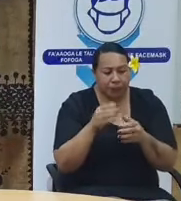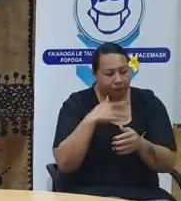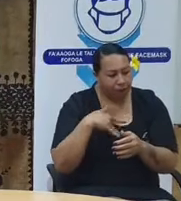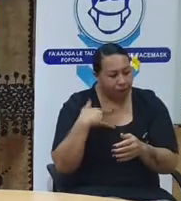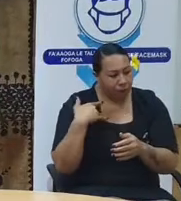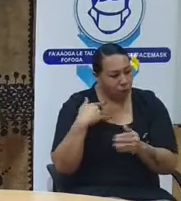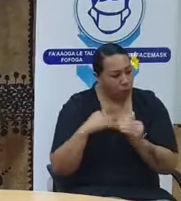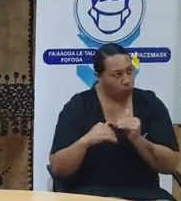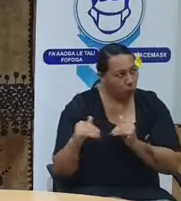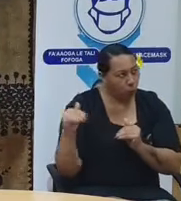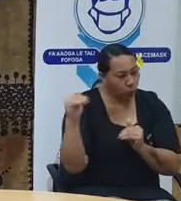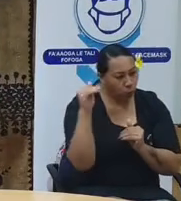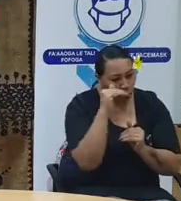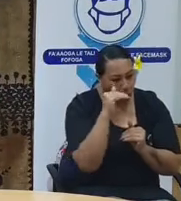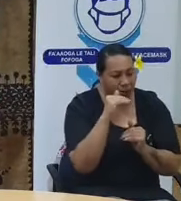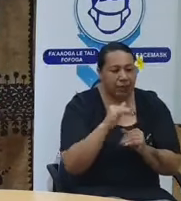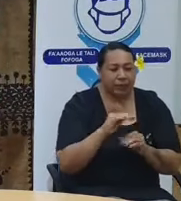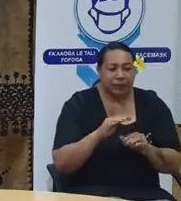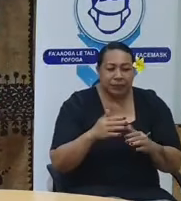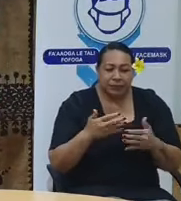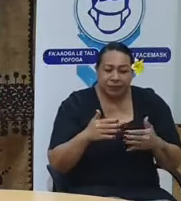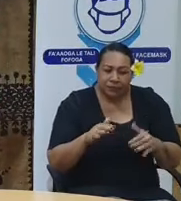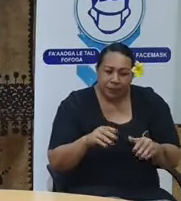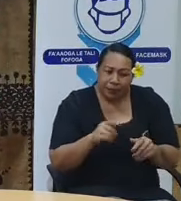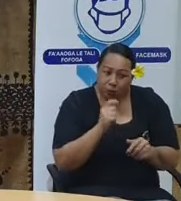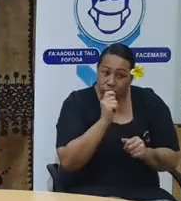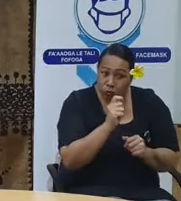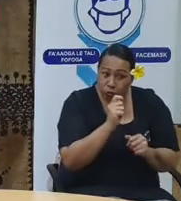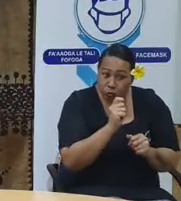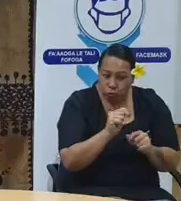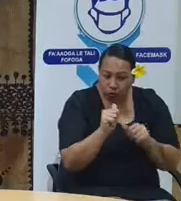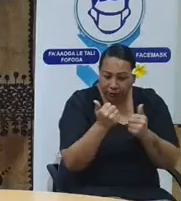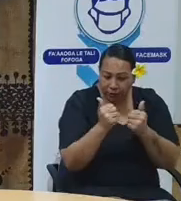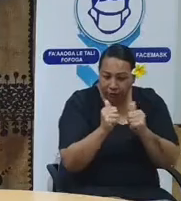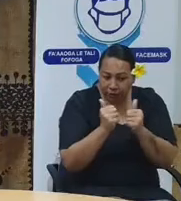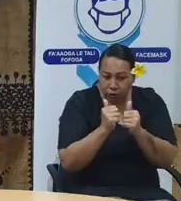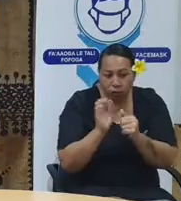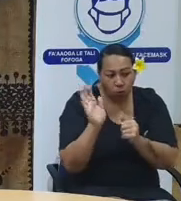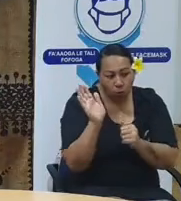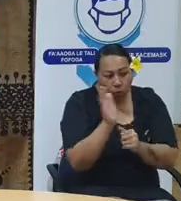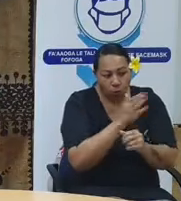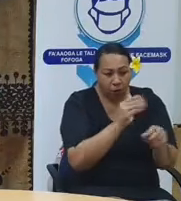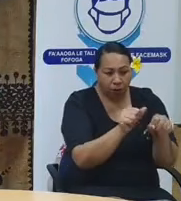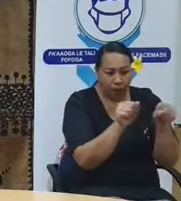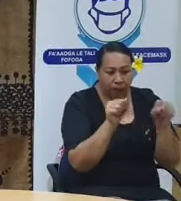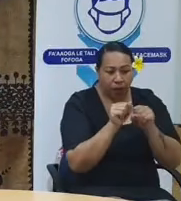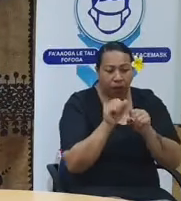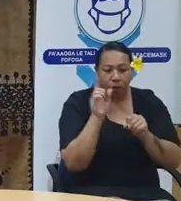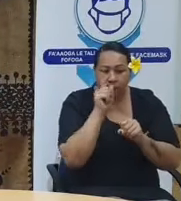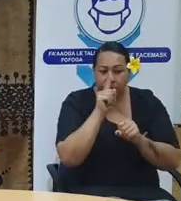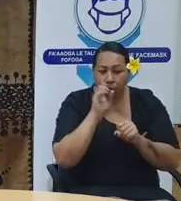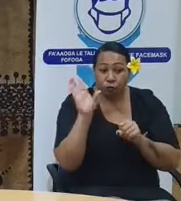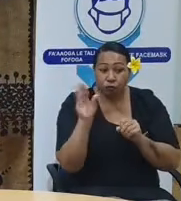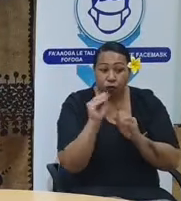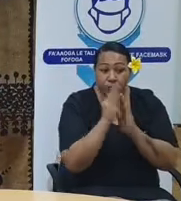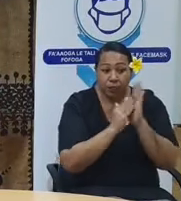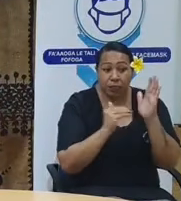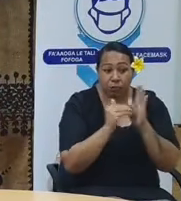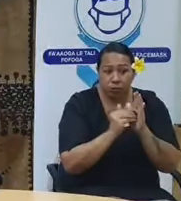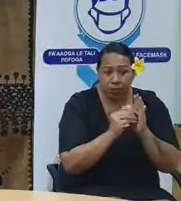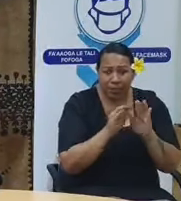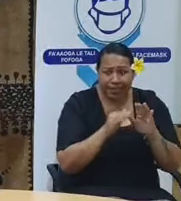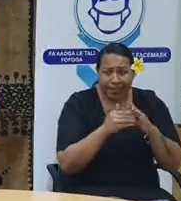ua masalah pun okay, umat mai tato tengah cara ini bersila. Ya, ya afu mai. Leos furu omo lele ya